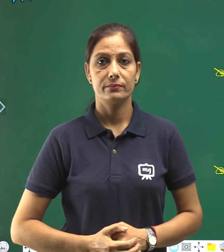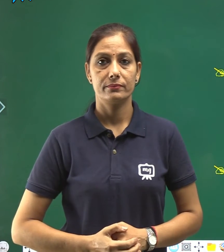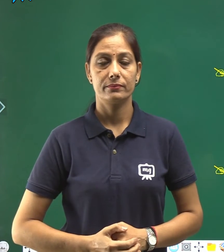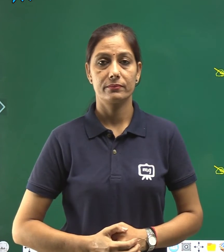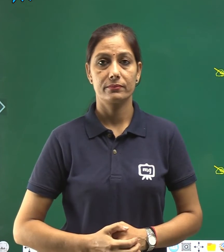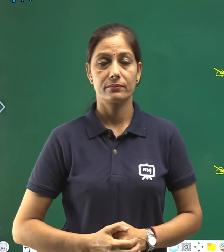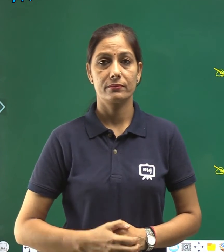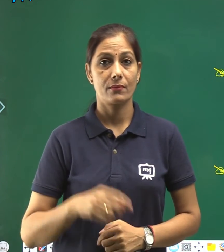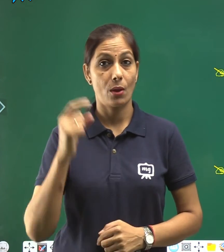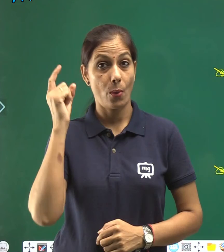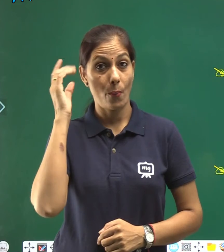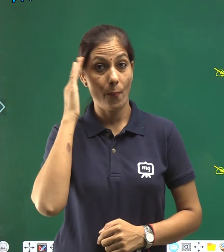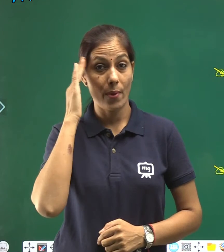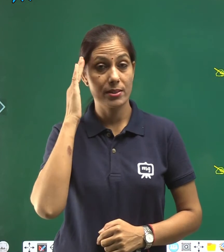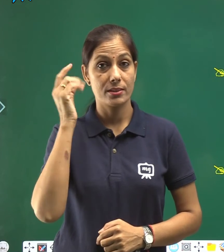मानसिक कष्ट देते हैं।